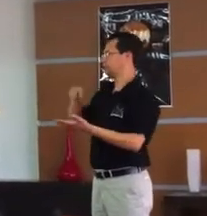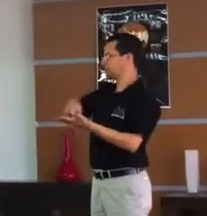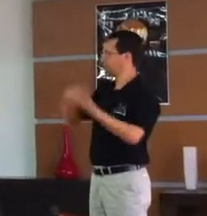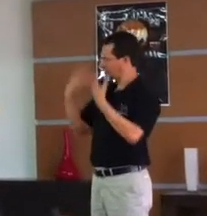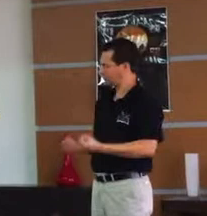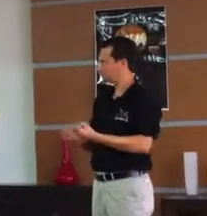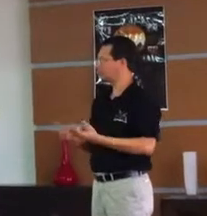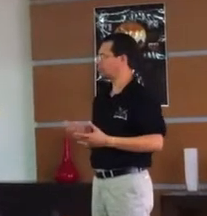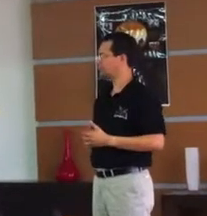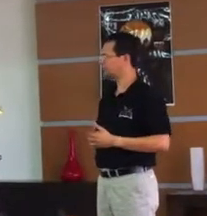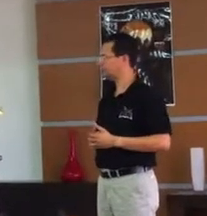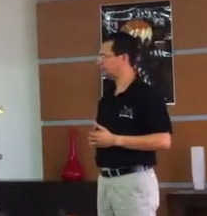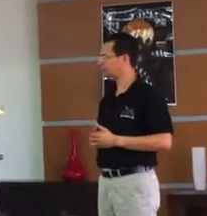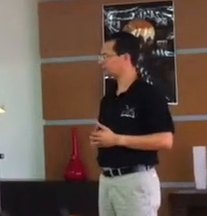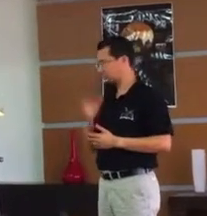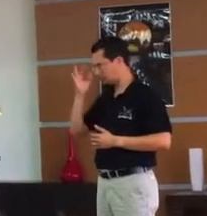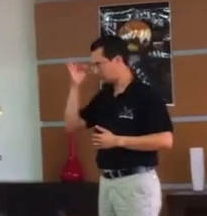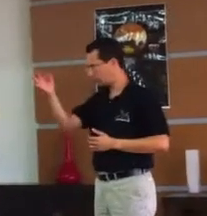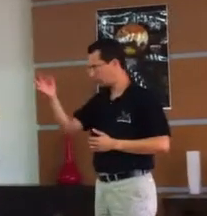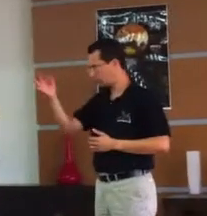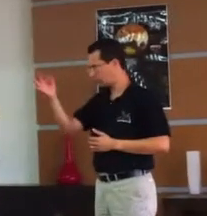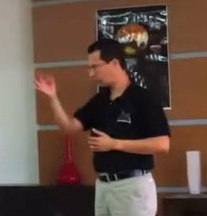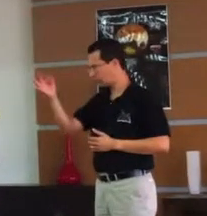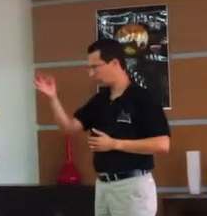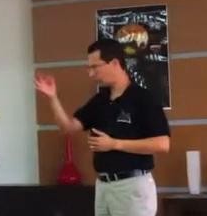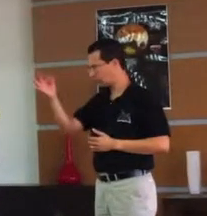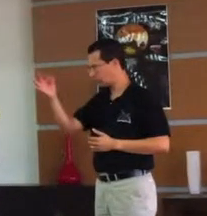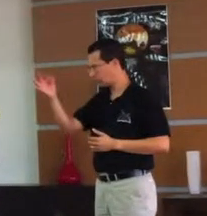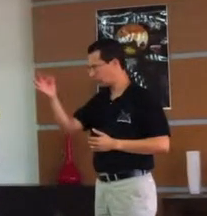obra. E muitos aceitarão esse convite.